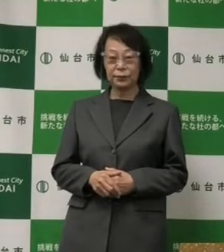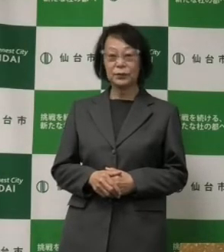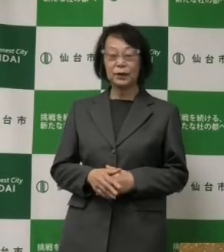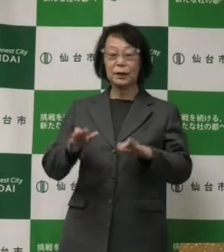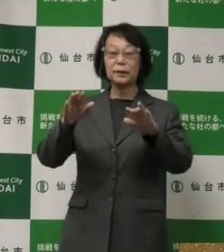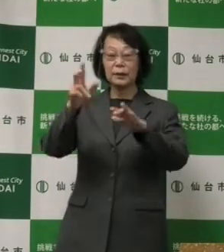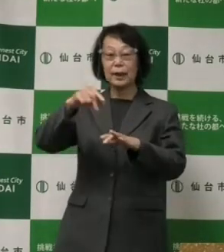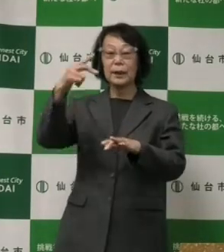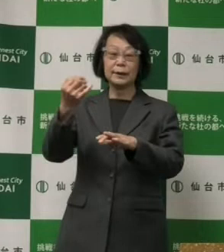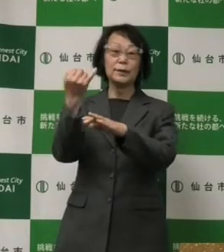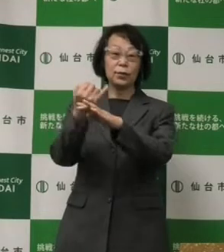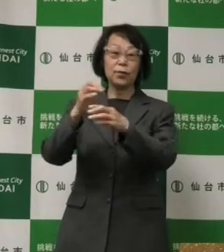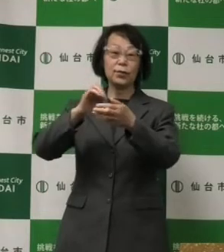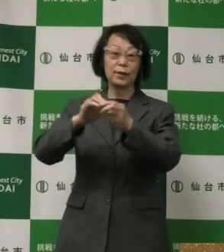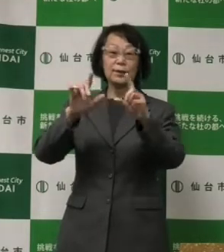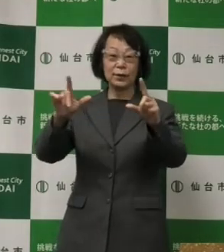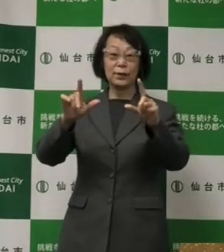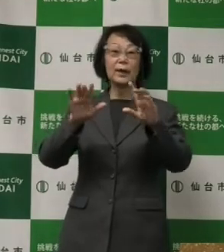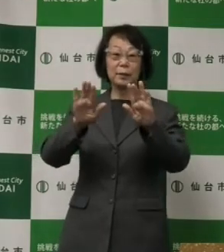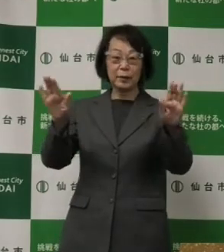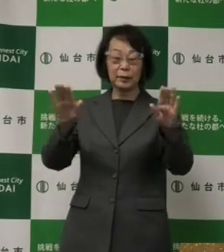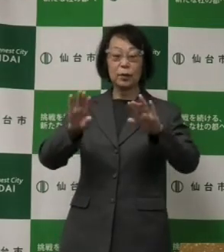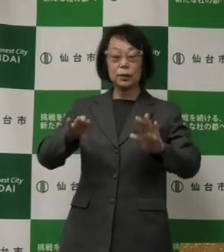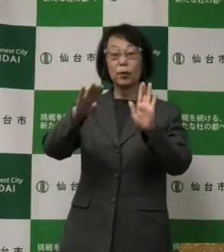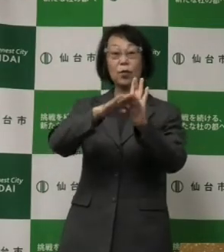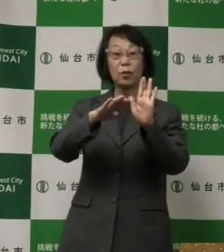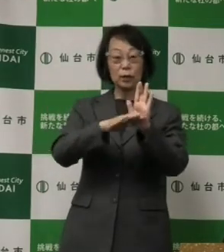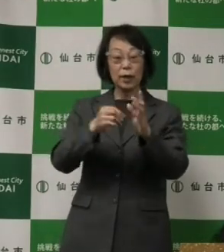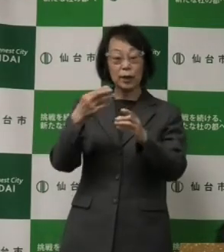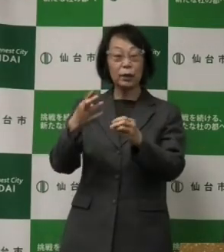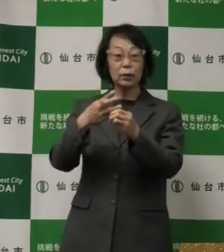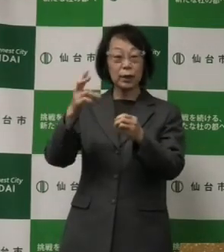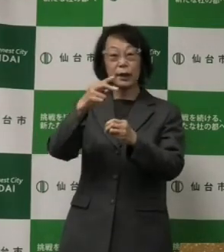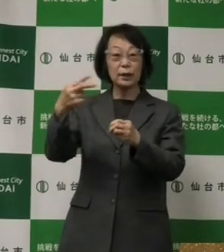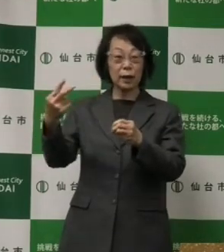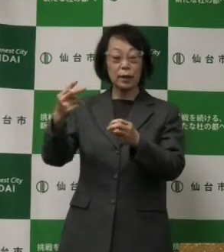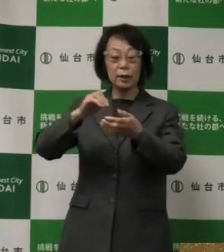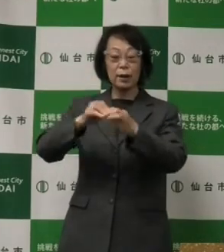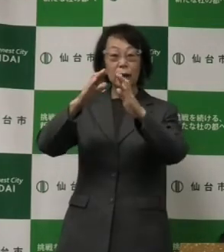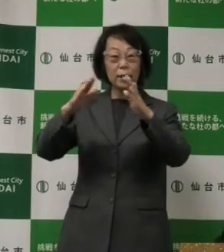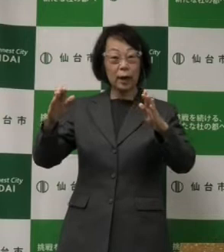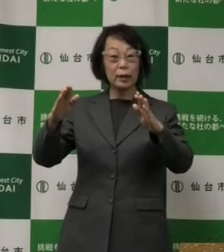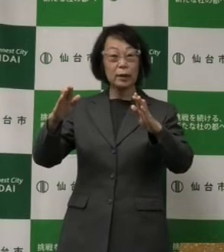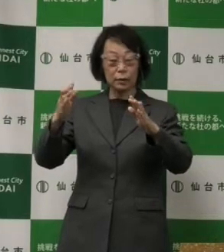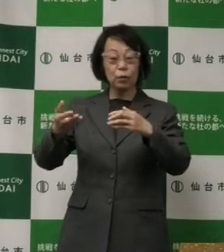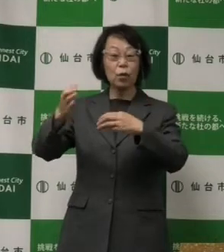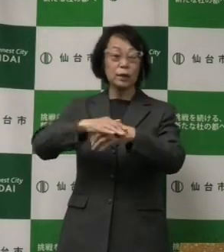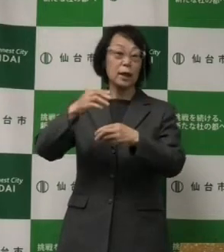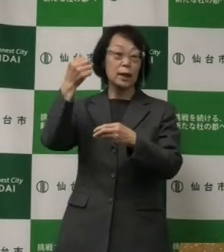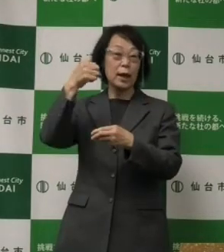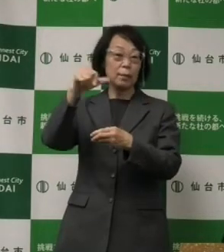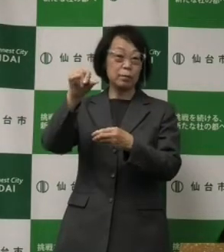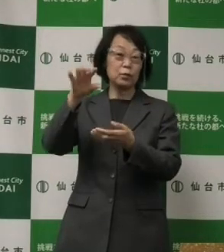それでは市長定例記者会見を始めます。本日の発表項目は令和4年第2回定例会に提出する補正予算について